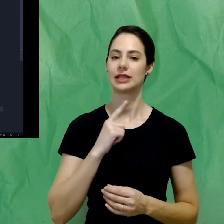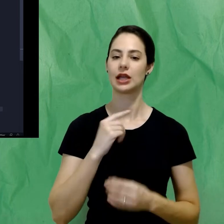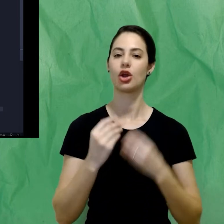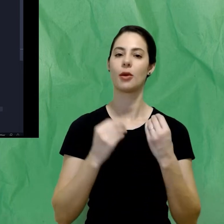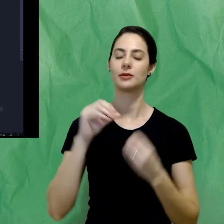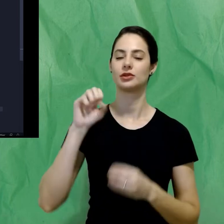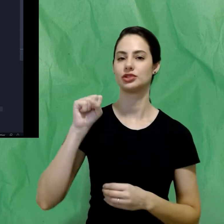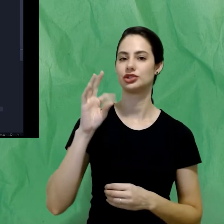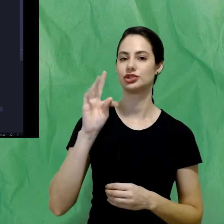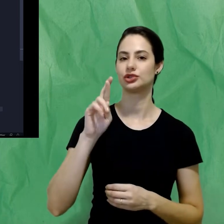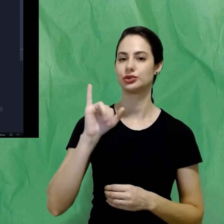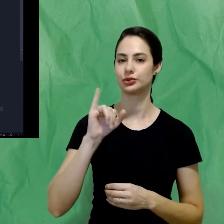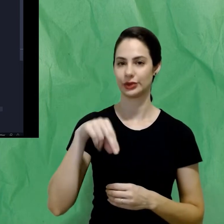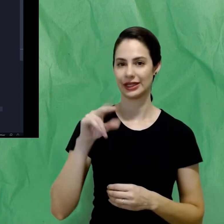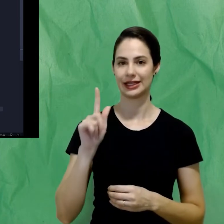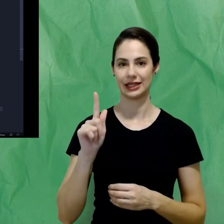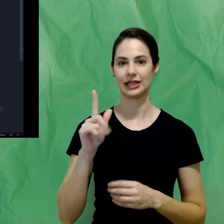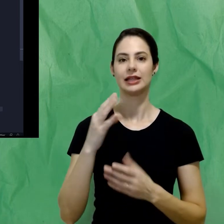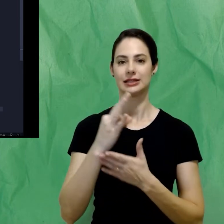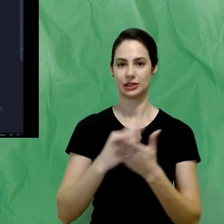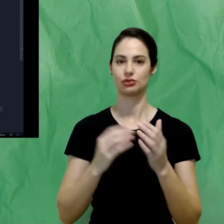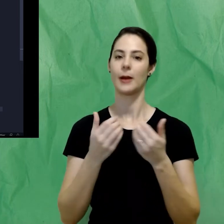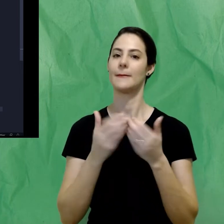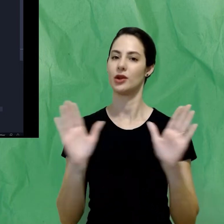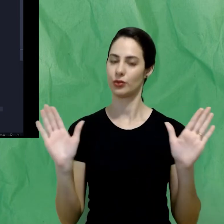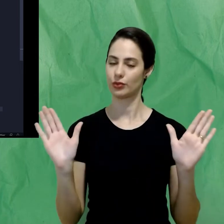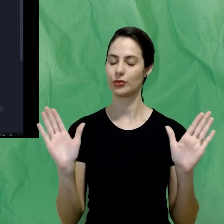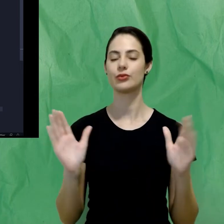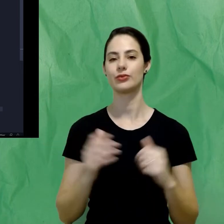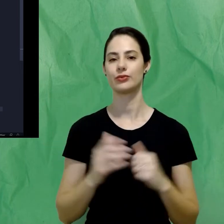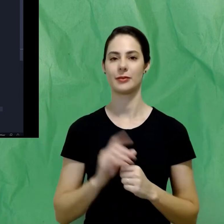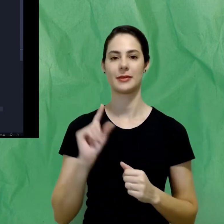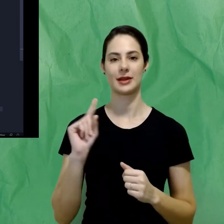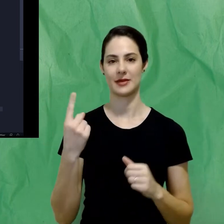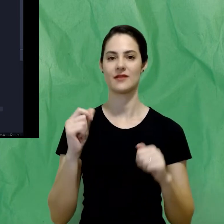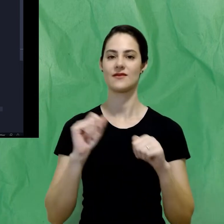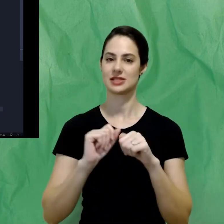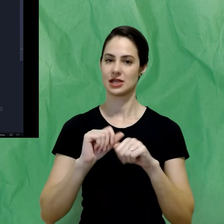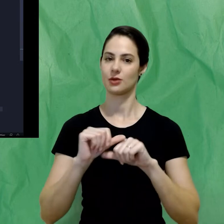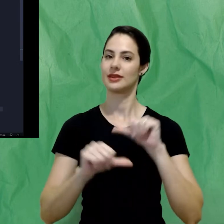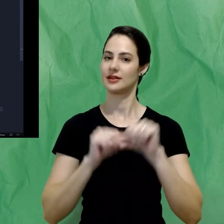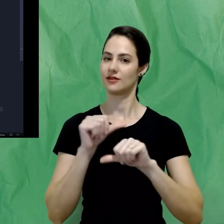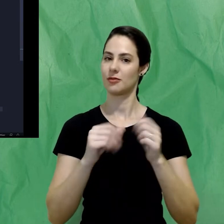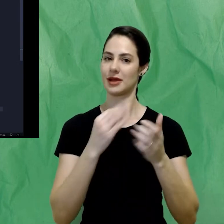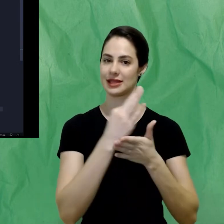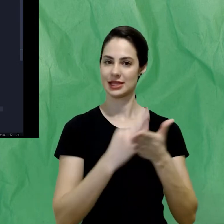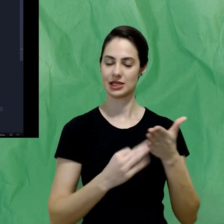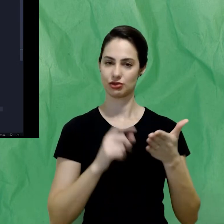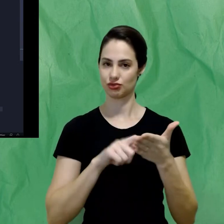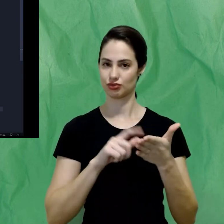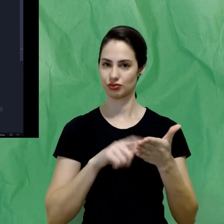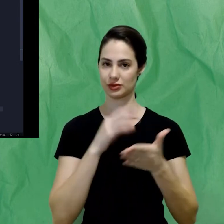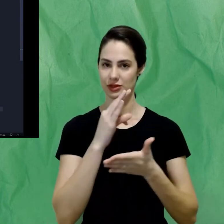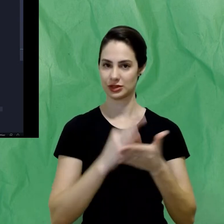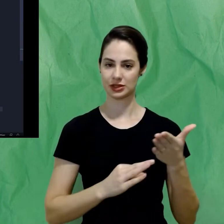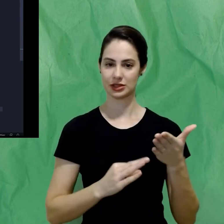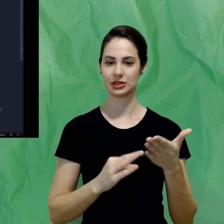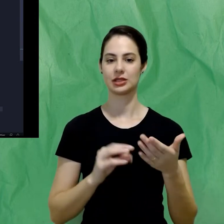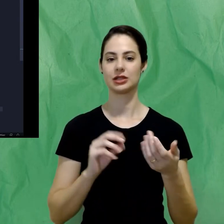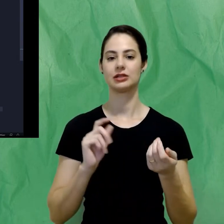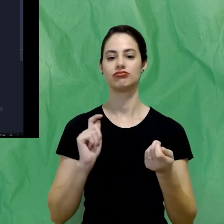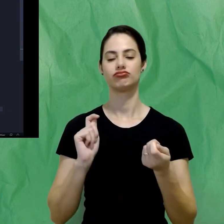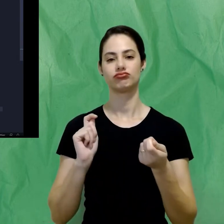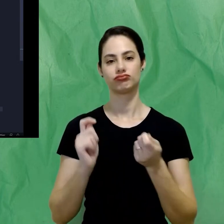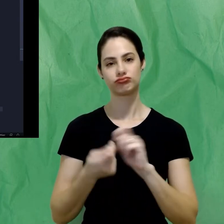de string, né? Vai ser um texto que foi aberto. Então a primeira coisa que eu preciso fazer é transformar esse texto em um JSON,